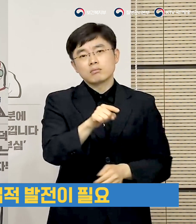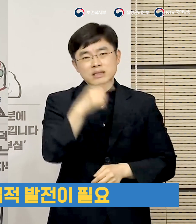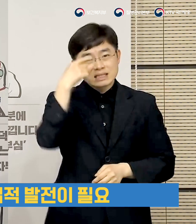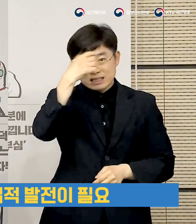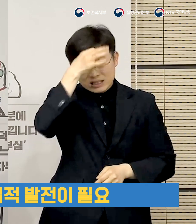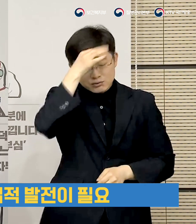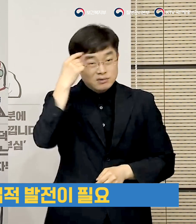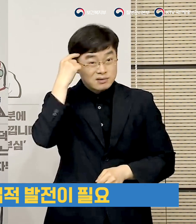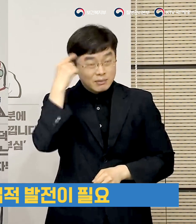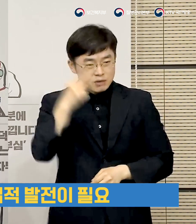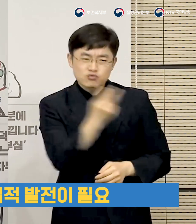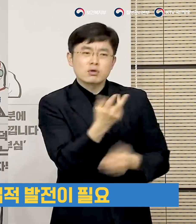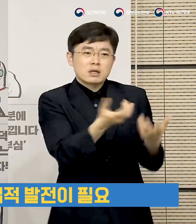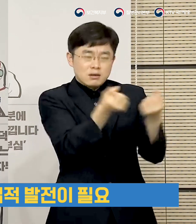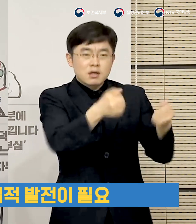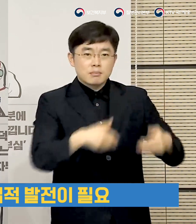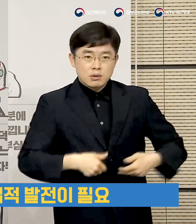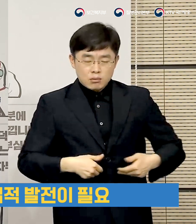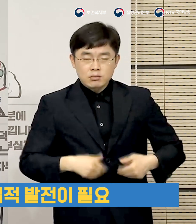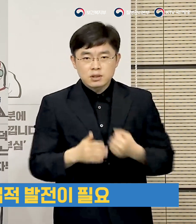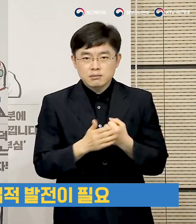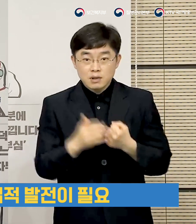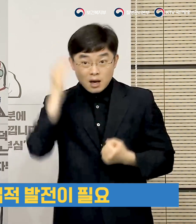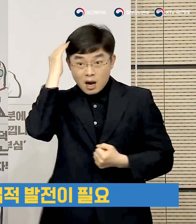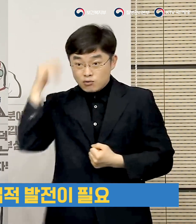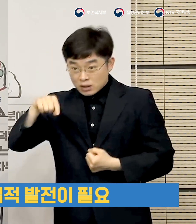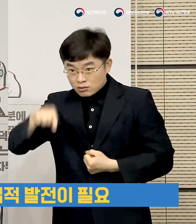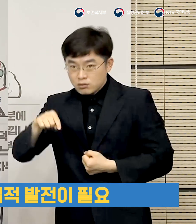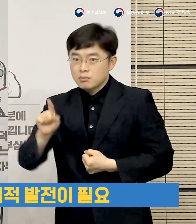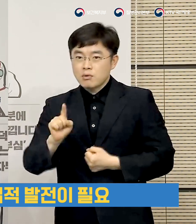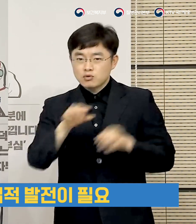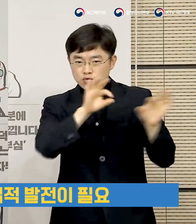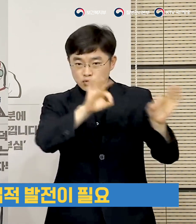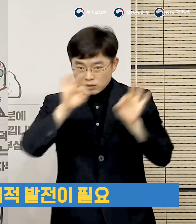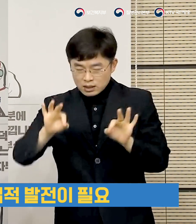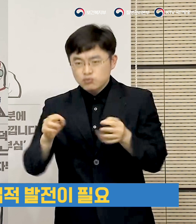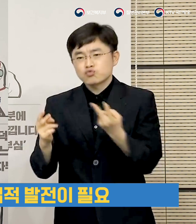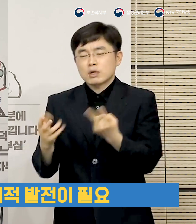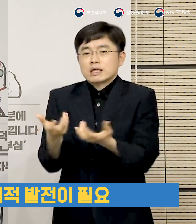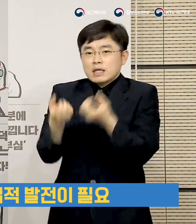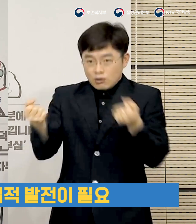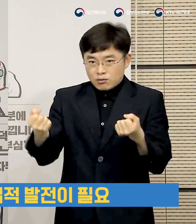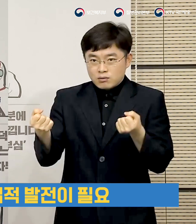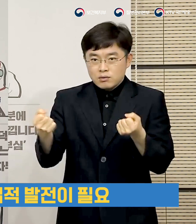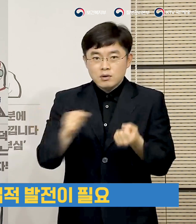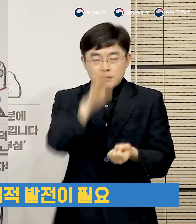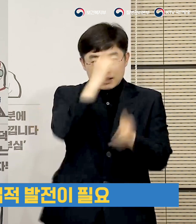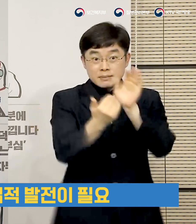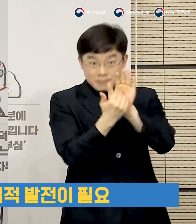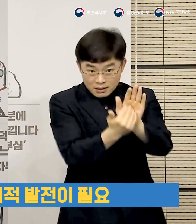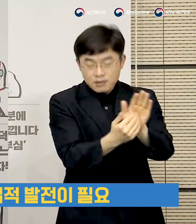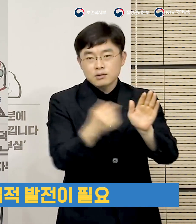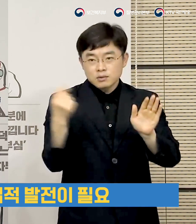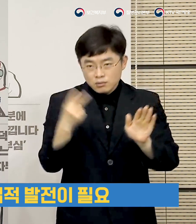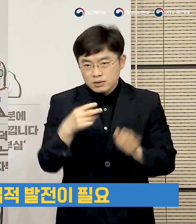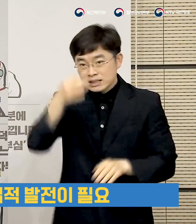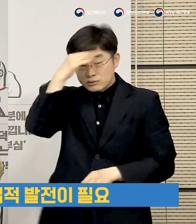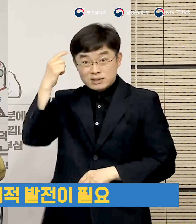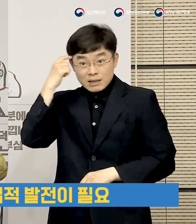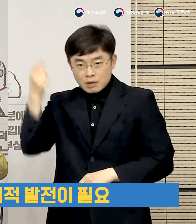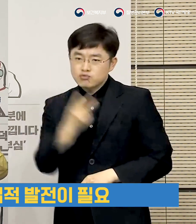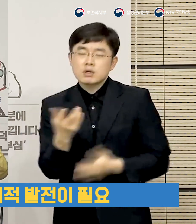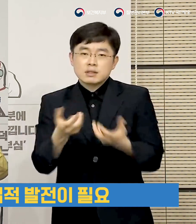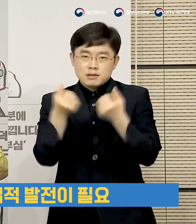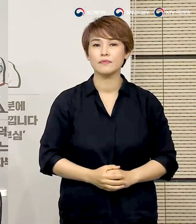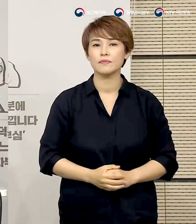발전을 시켜야지 전체적인 우리 바이오헬스 산업의 기반 역량을 강화하는 데도 충분히 필요하다라는